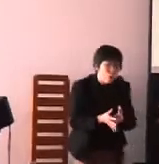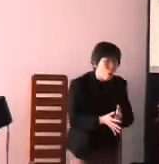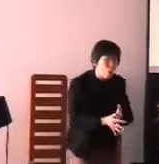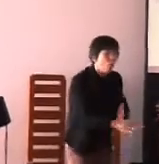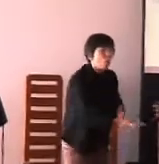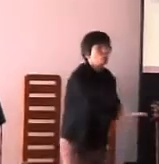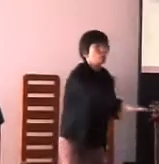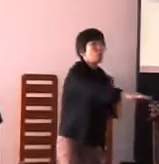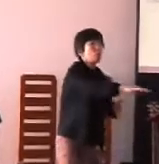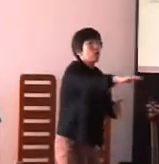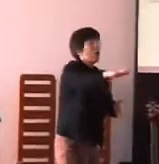が、